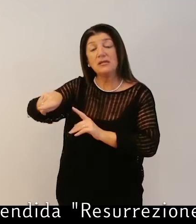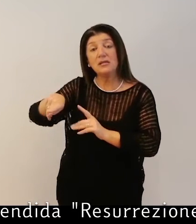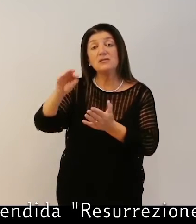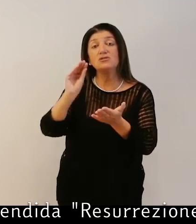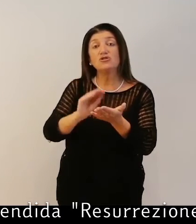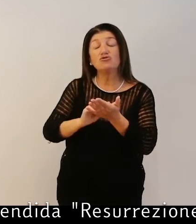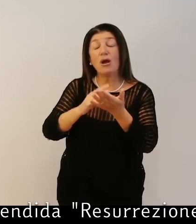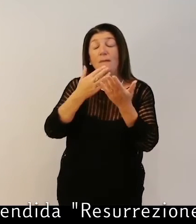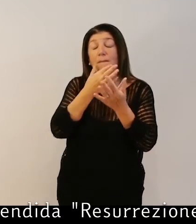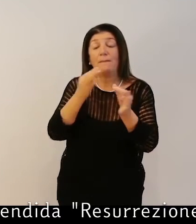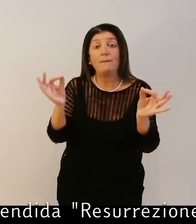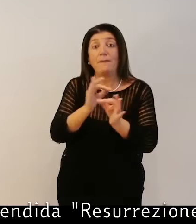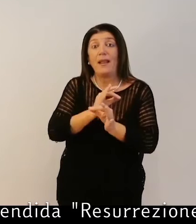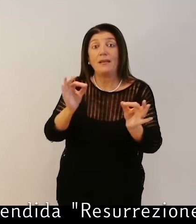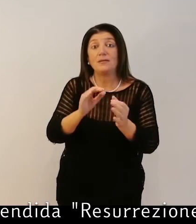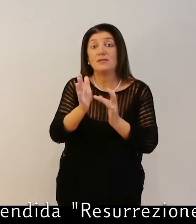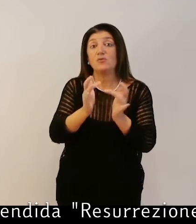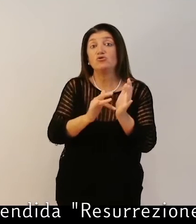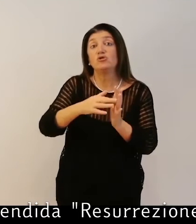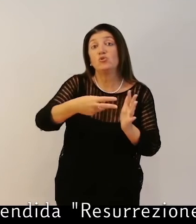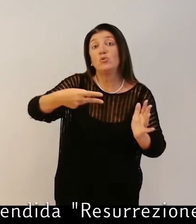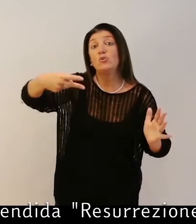splendida Resurrezione del Cerano.